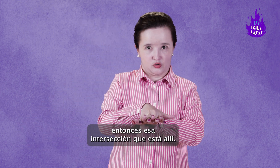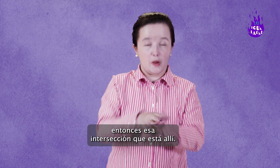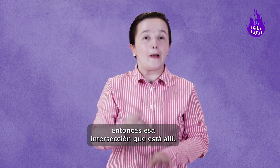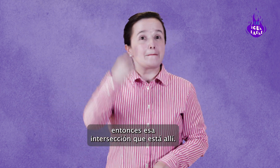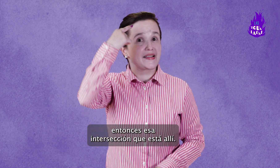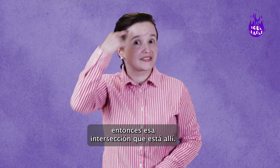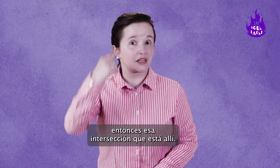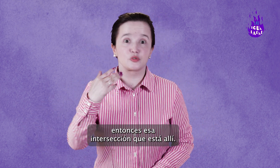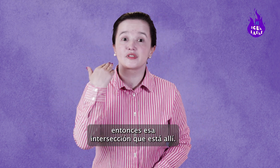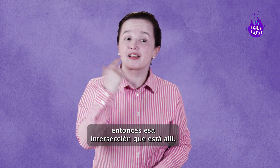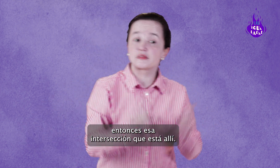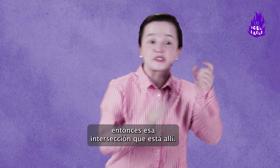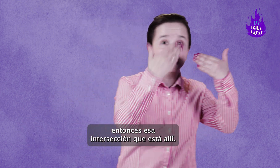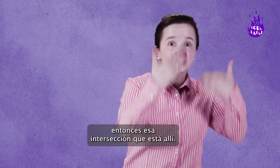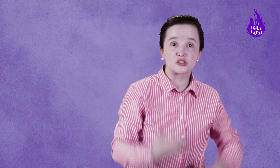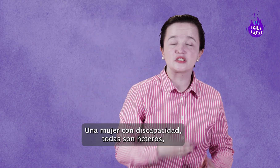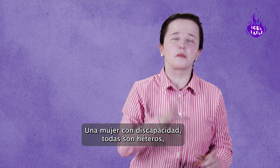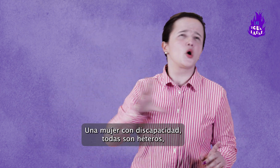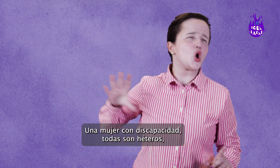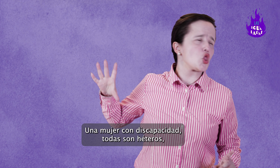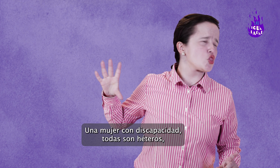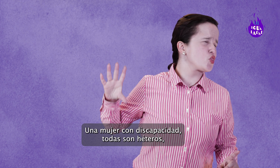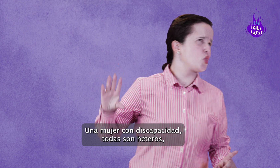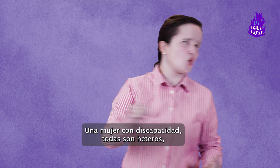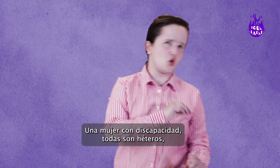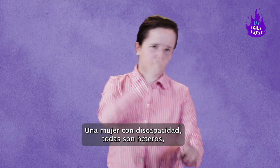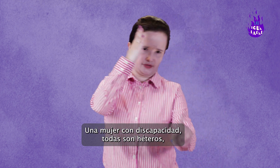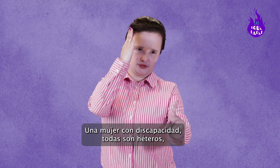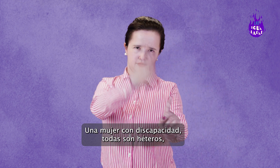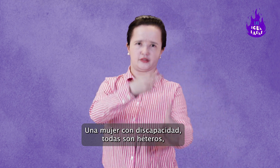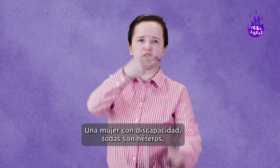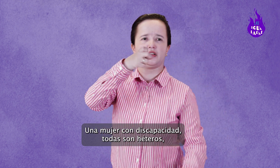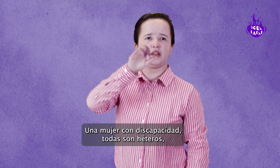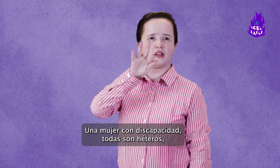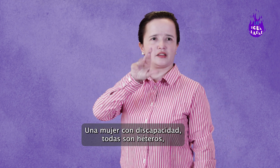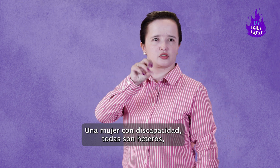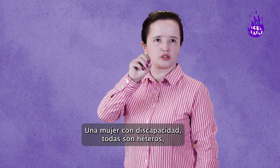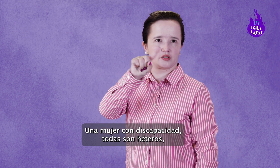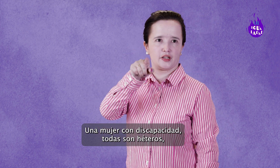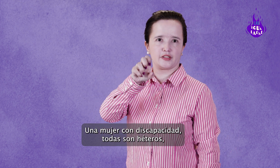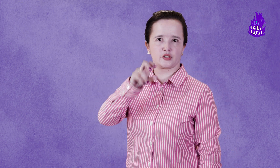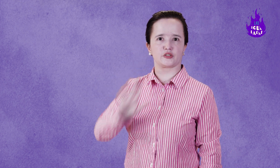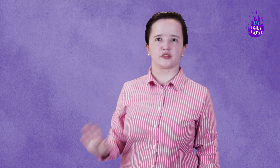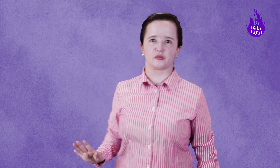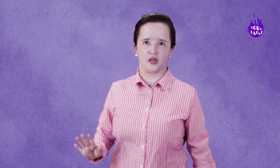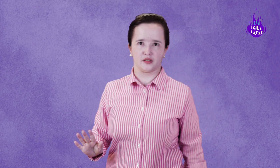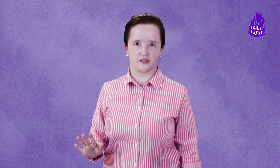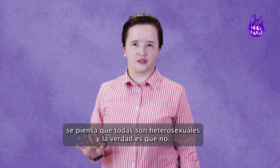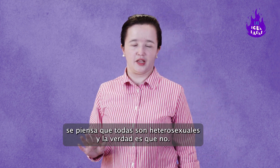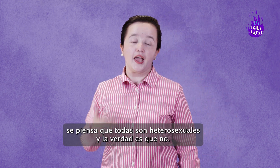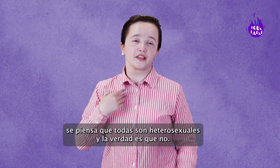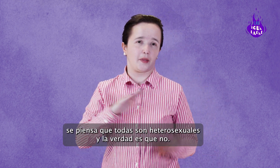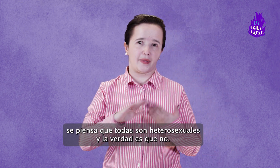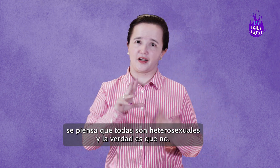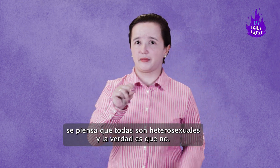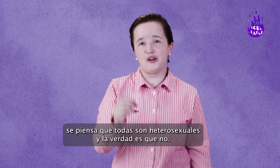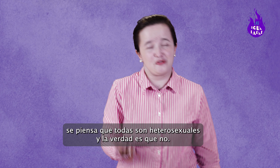entonces esa intersección que está allí. Entonces, una mujer con discapacidad, todas son héteros. Se piensa que todas son